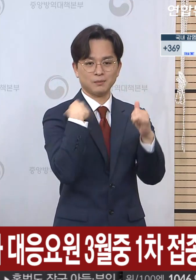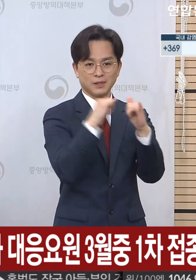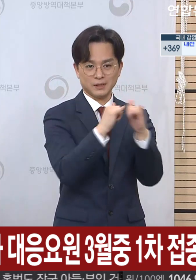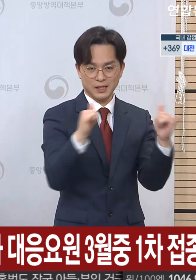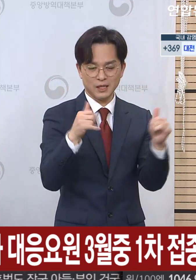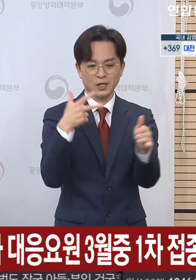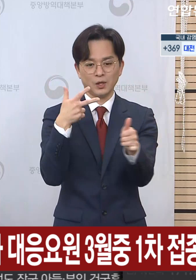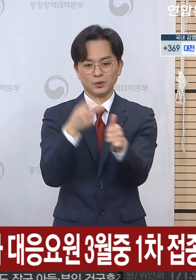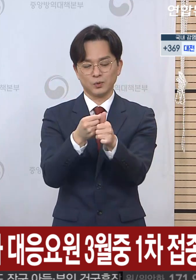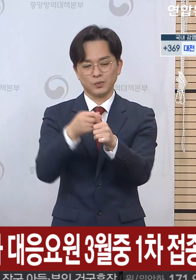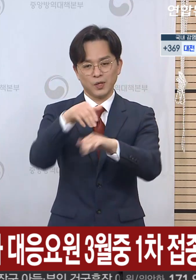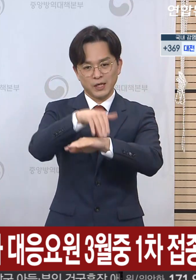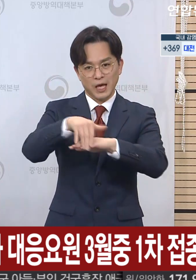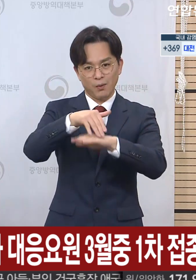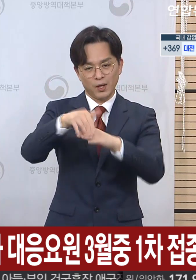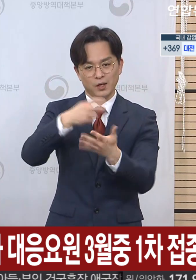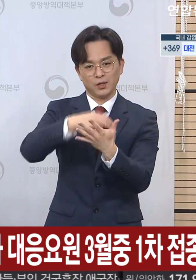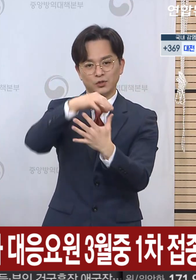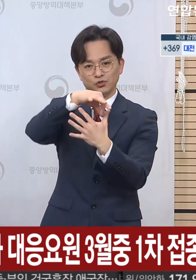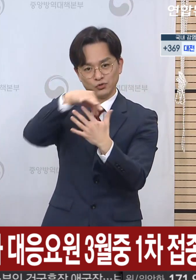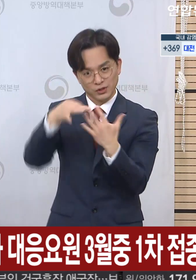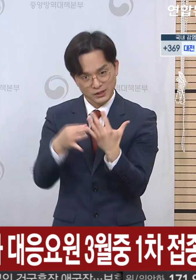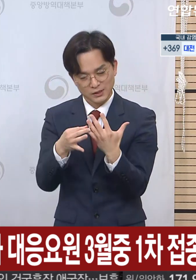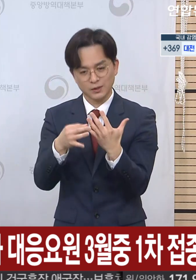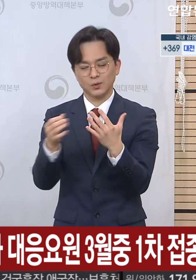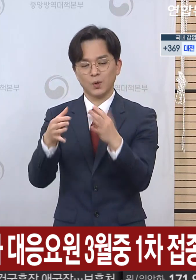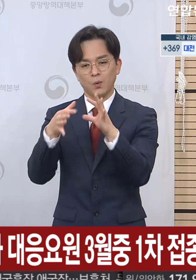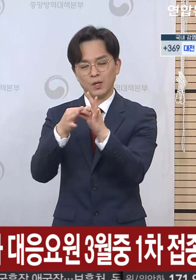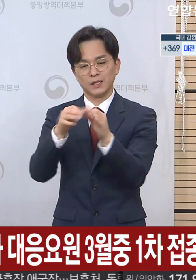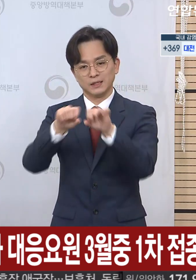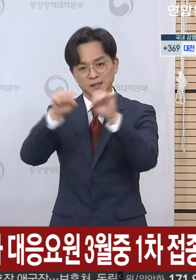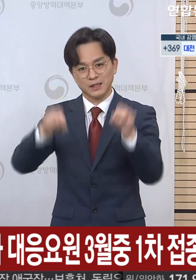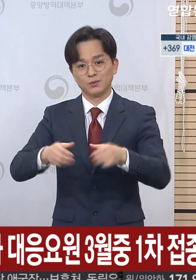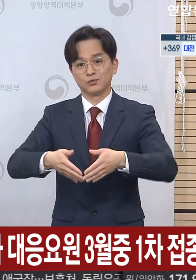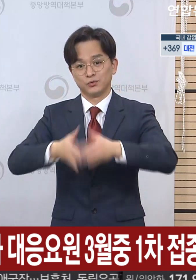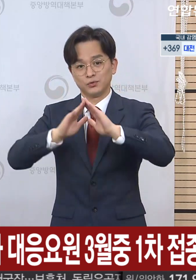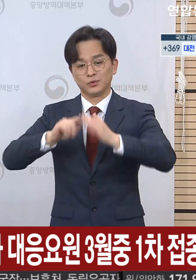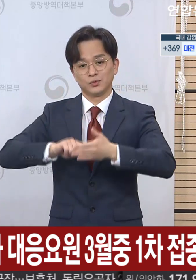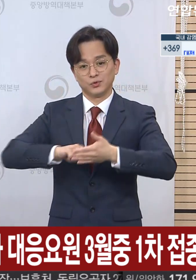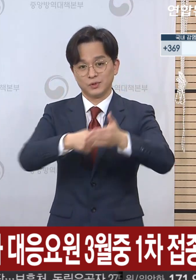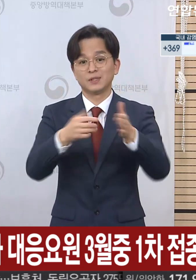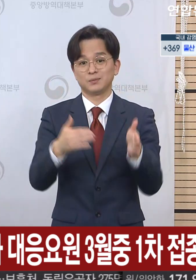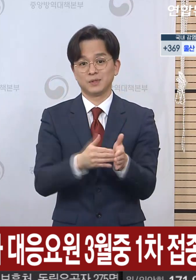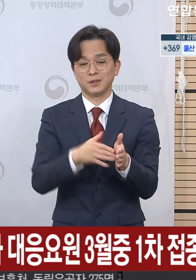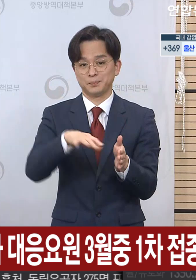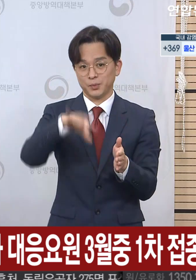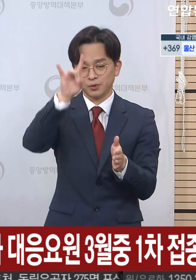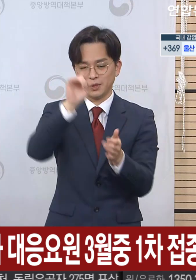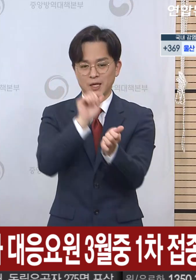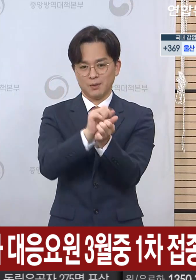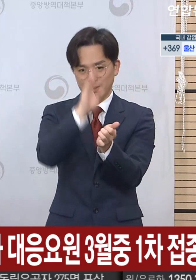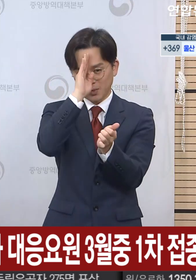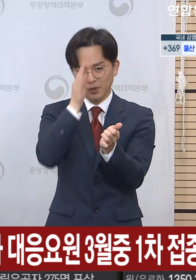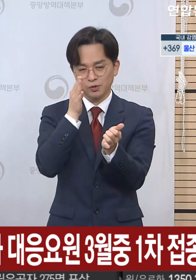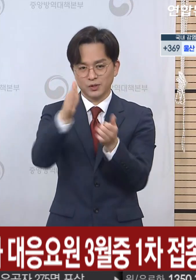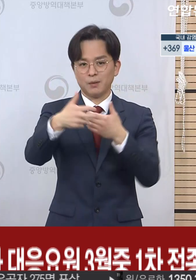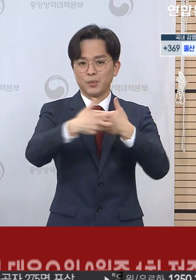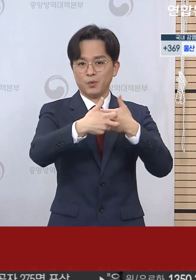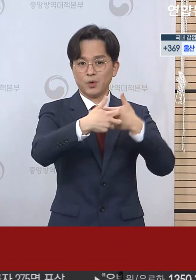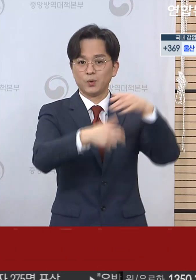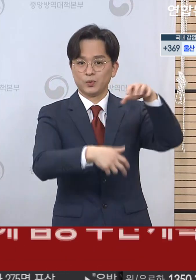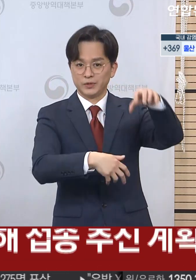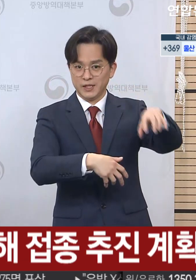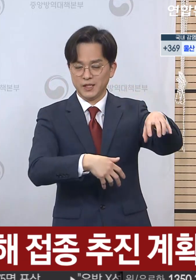지침의 마련과 안내, 관련 시스템의 구축을 진행하였습니다. 우선 감염병 전담병원